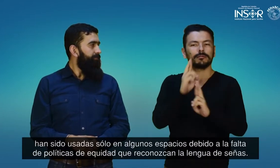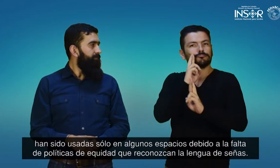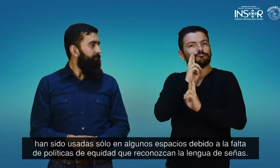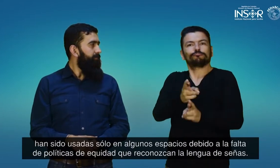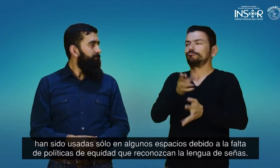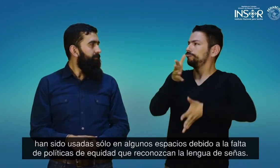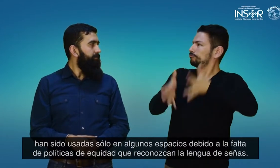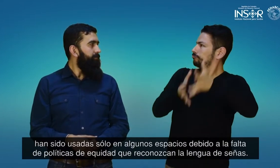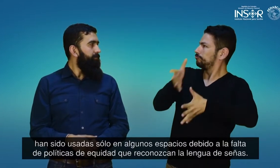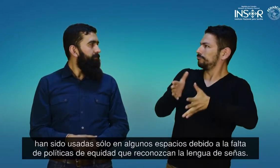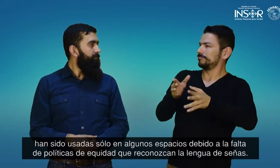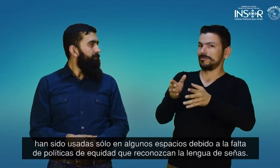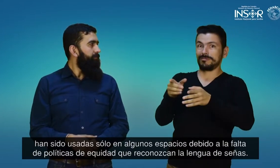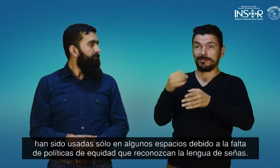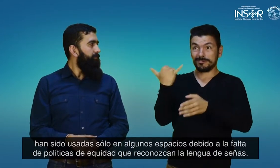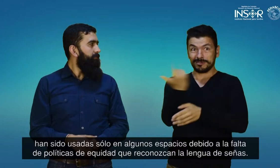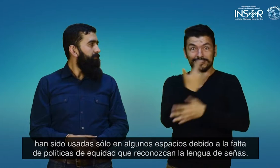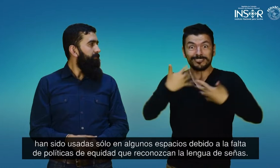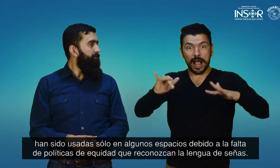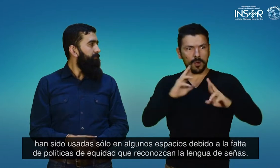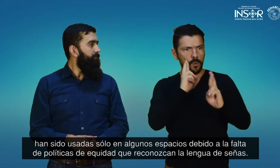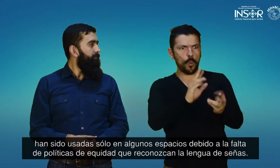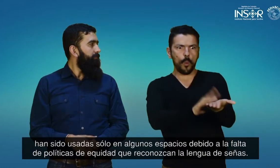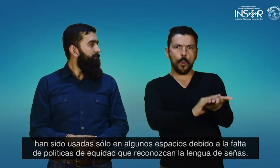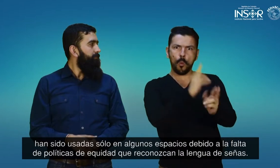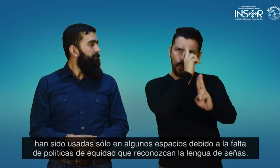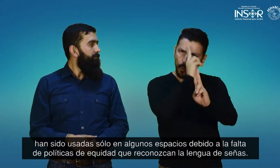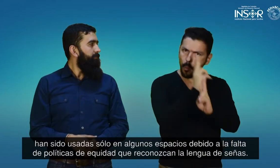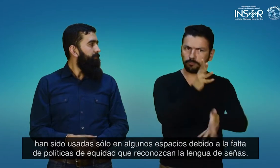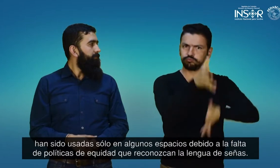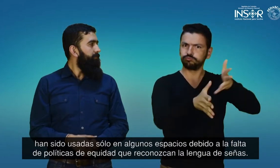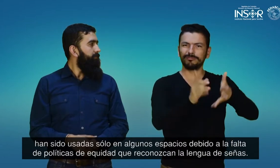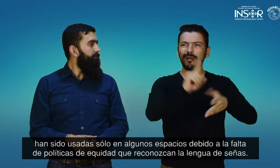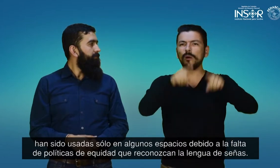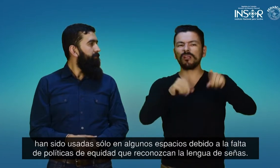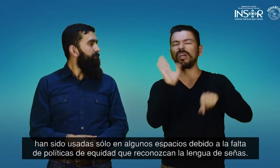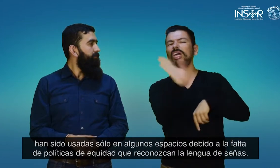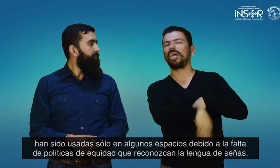políticas de equidad que reconozcan la lengua de señas.